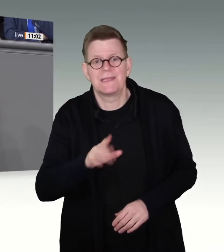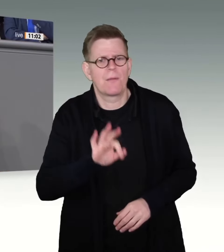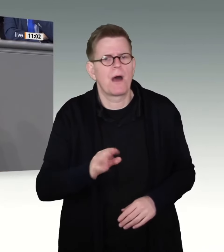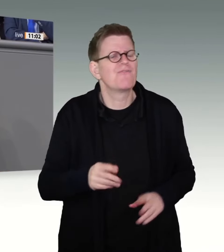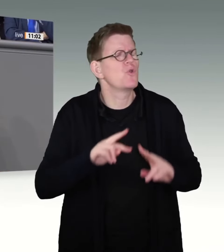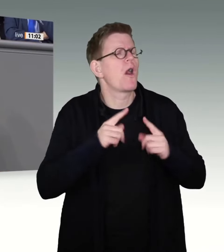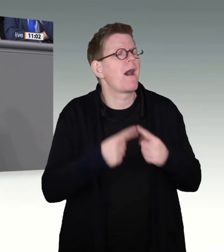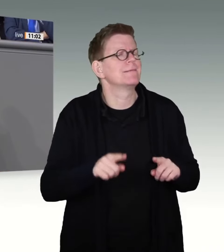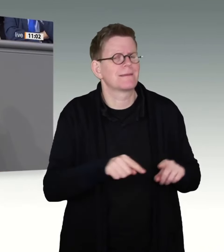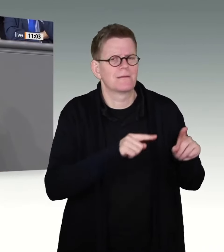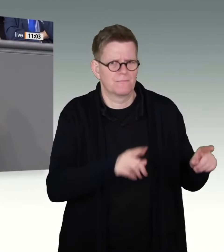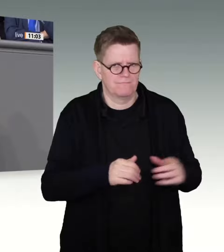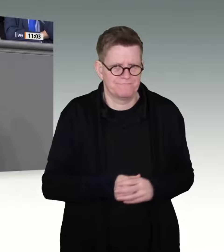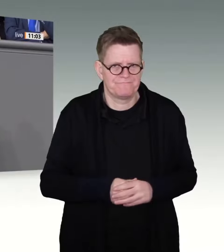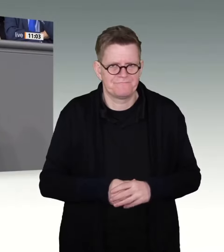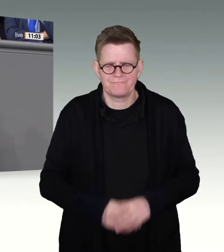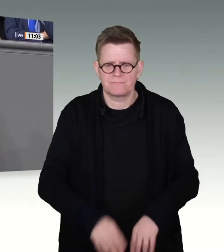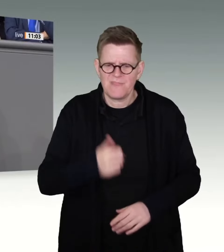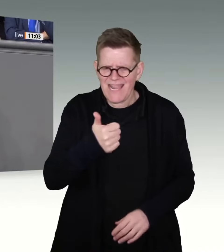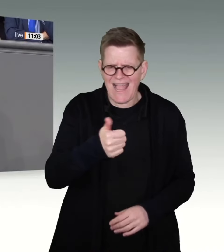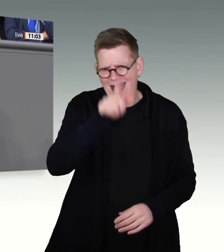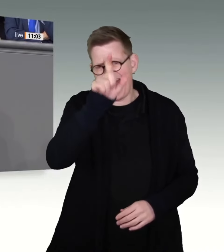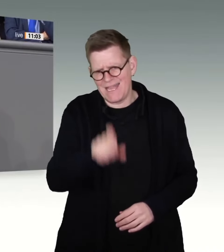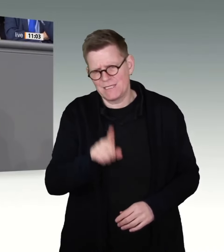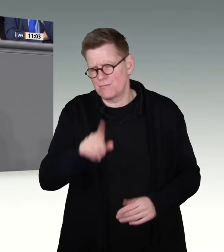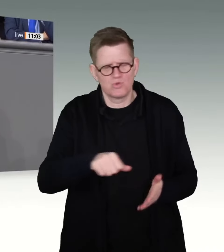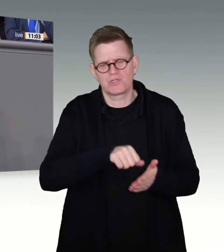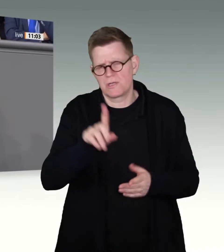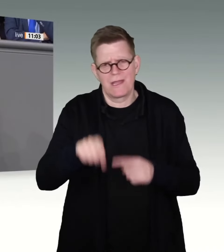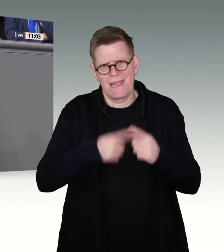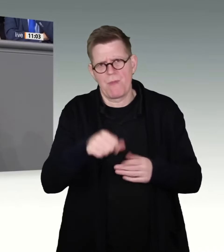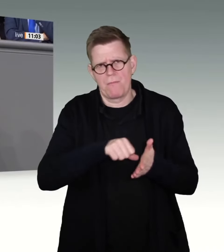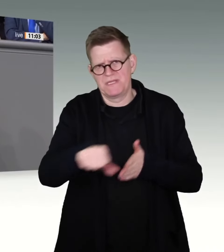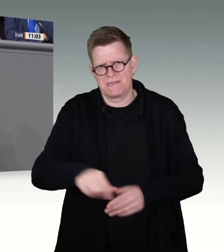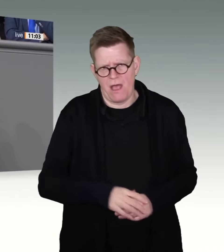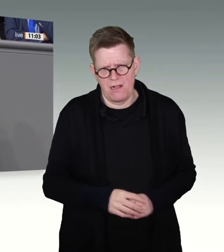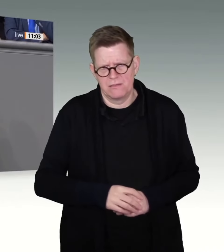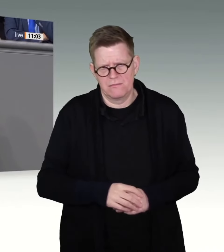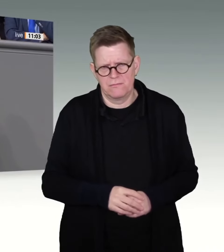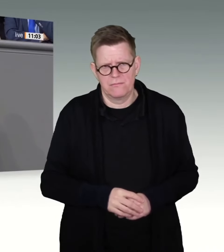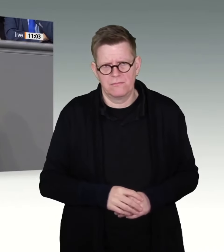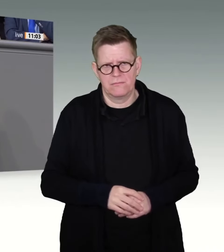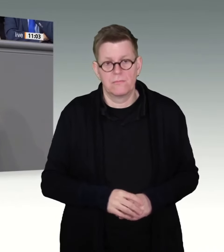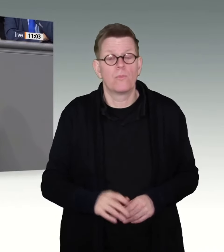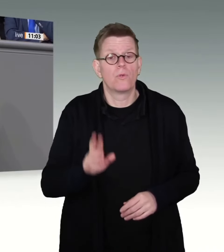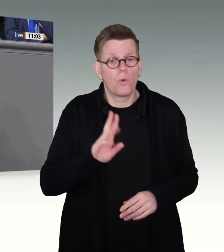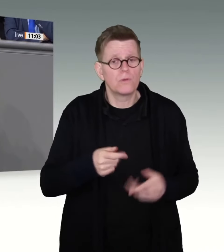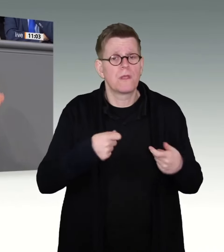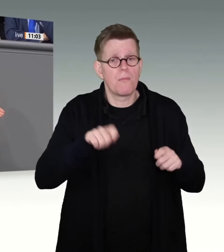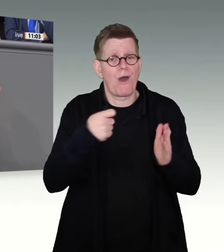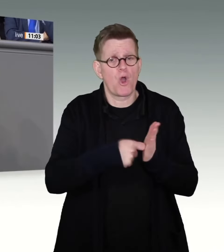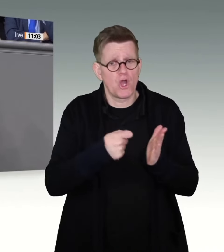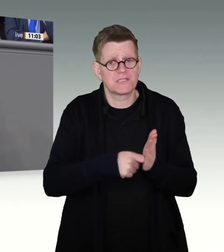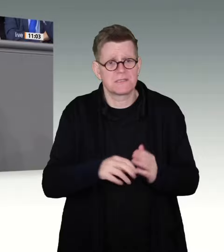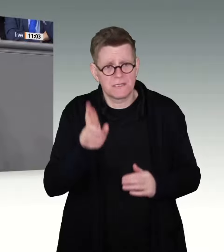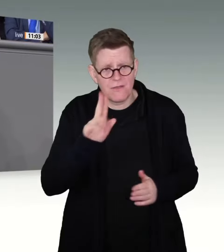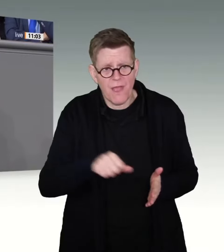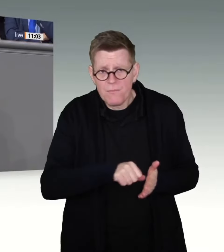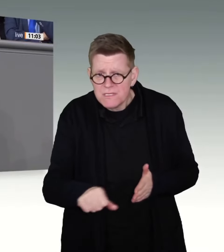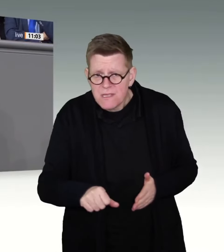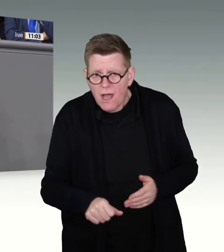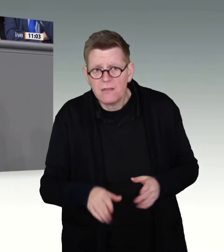Rest der Welt. Diese lautet, einer muss es immer bezahlen. Und derzeit heißt das eben angesichts der Baukosten entweder Mieter zahlen 20